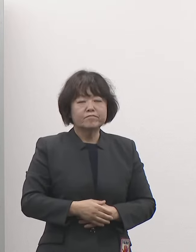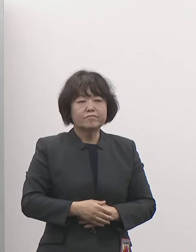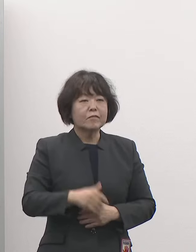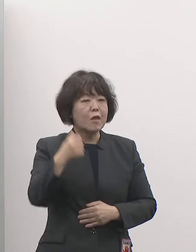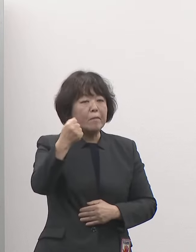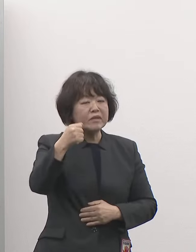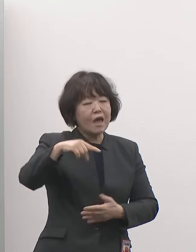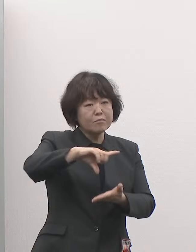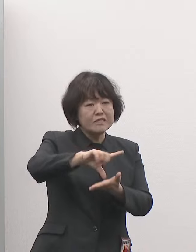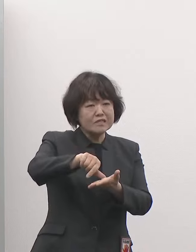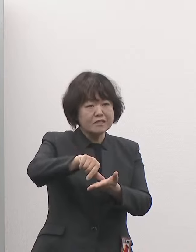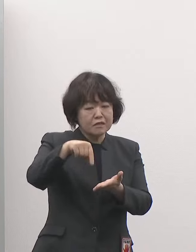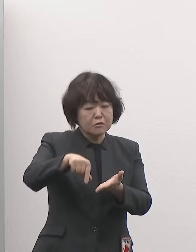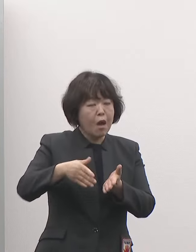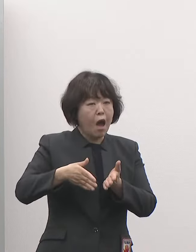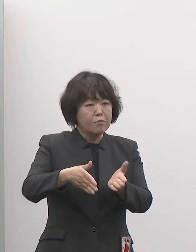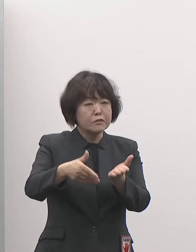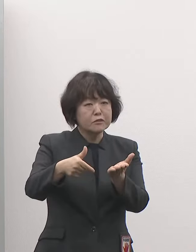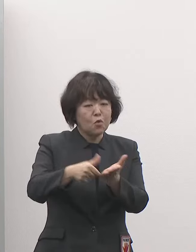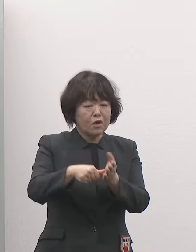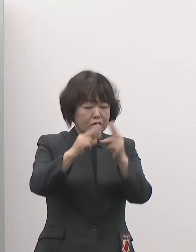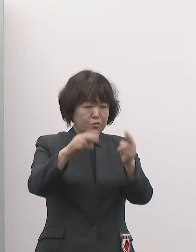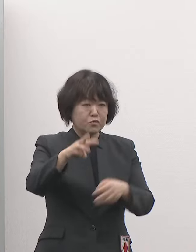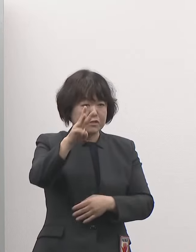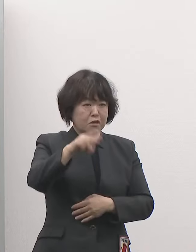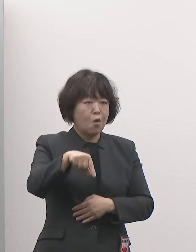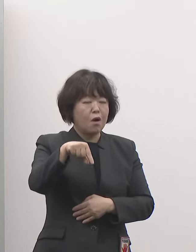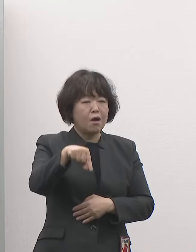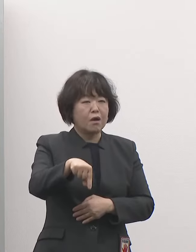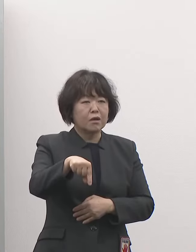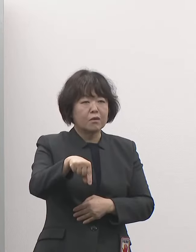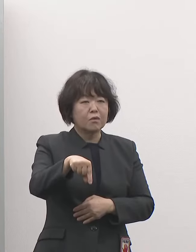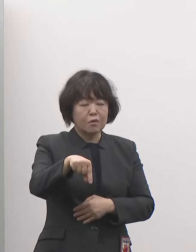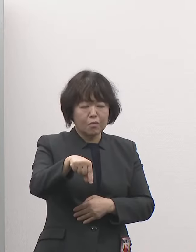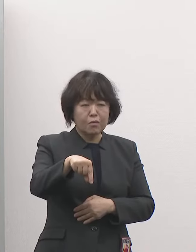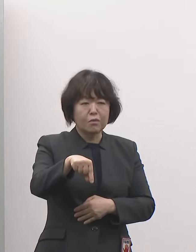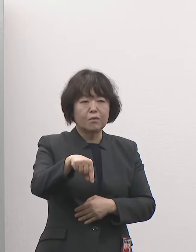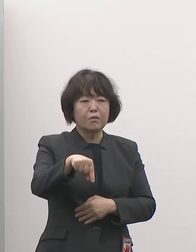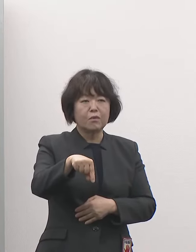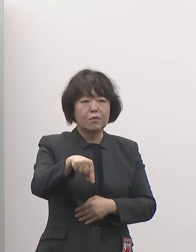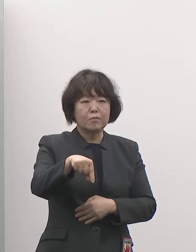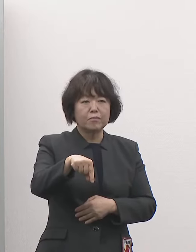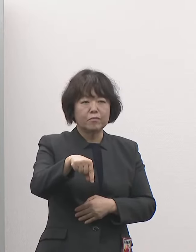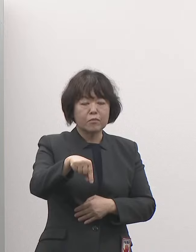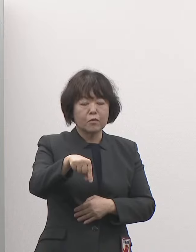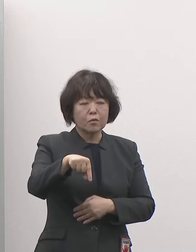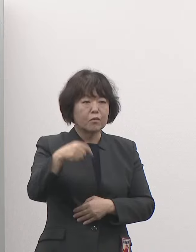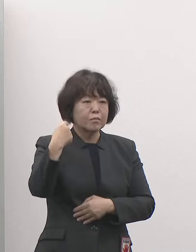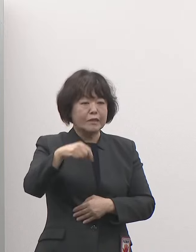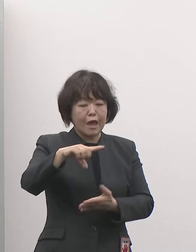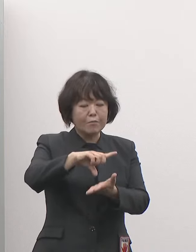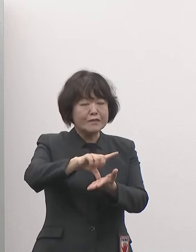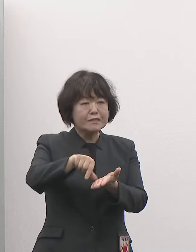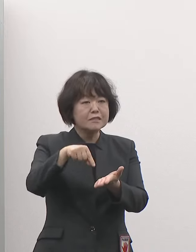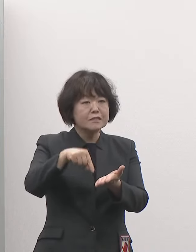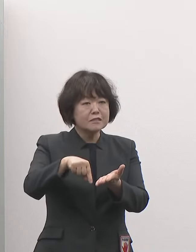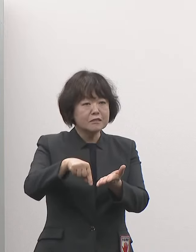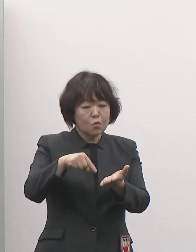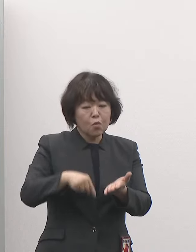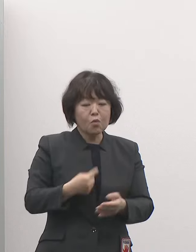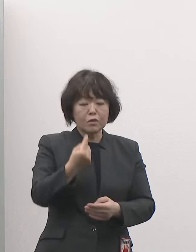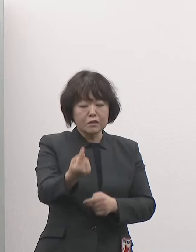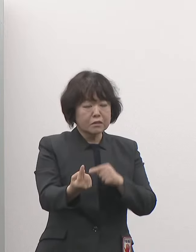今、道の駅富士川を本県のですね、あるいはこの京南地域の、そこに行けばその